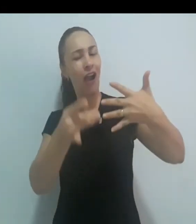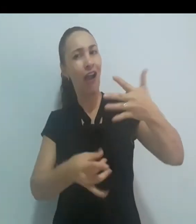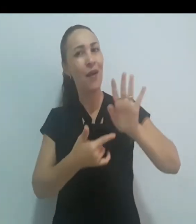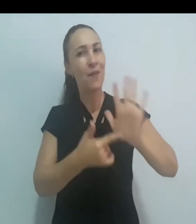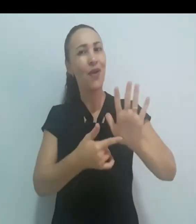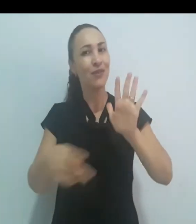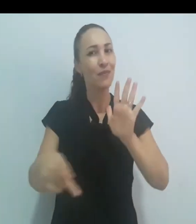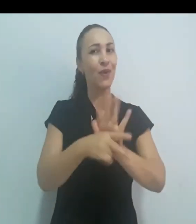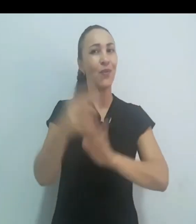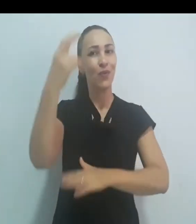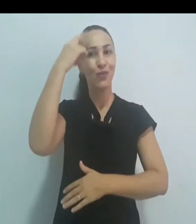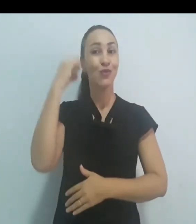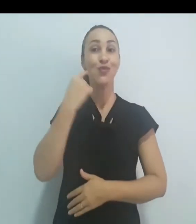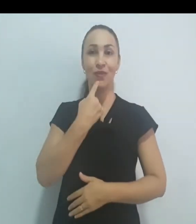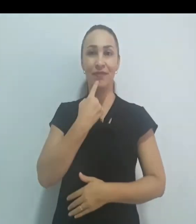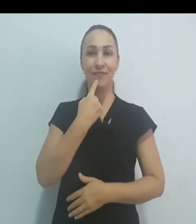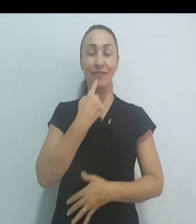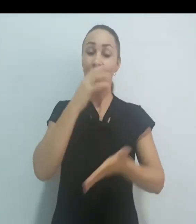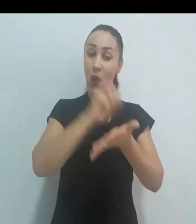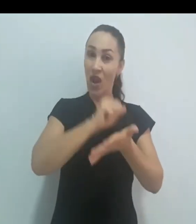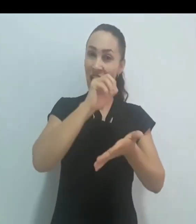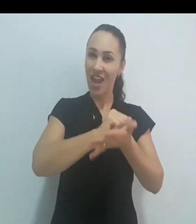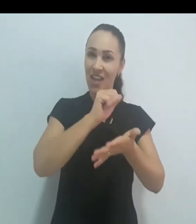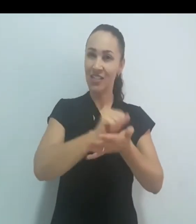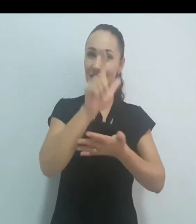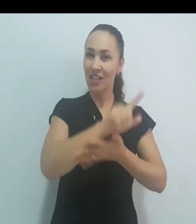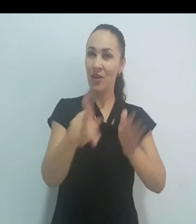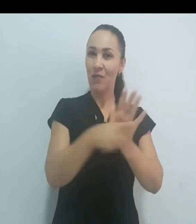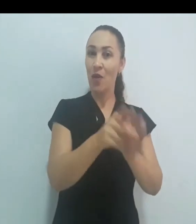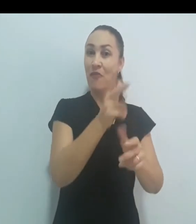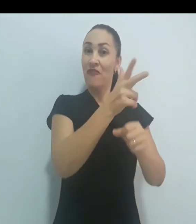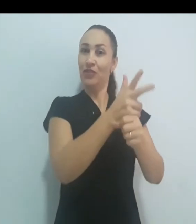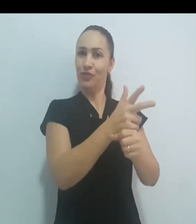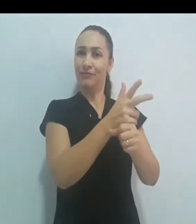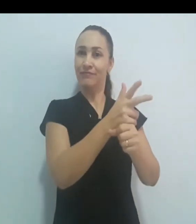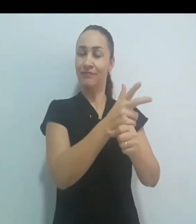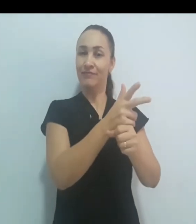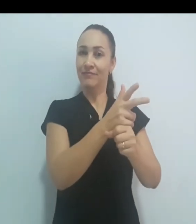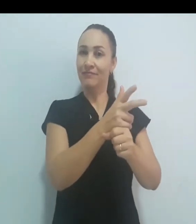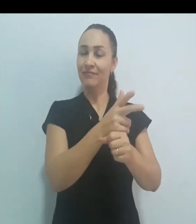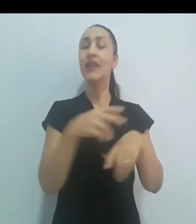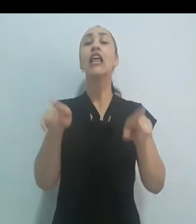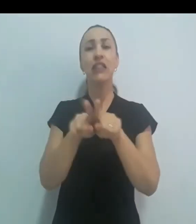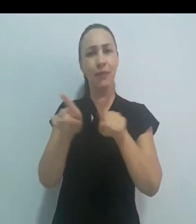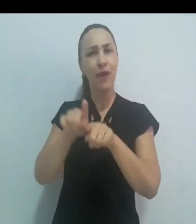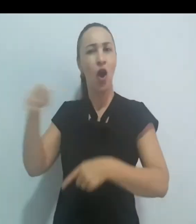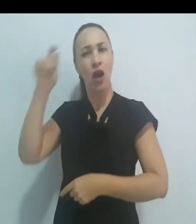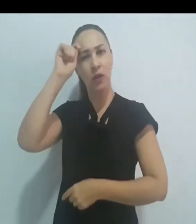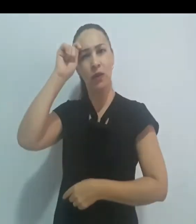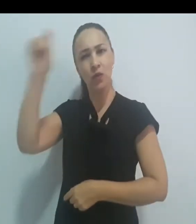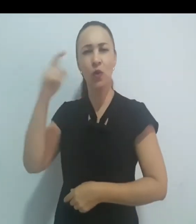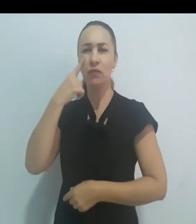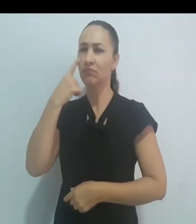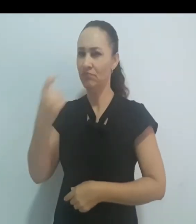aspectos próprios da cultura surda, né? Você tem o registro da literatura em vídeos, por exemplo. E depois tem também uma outra